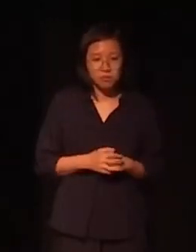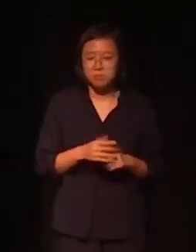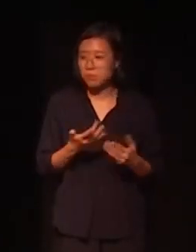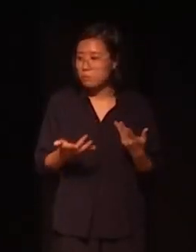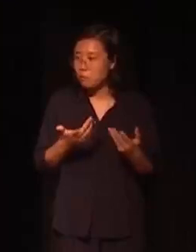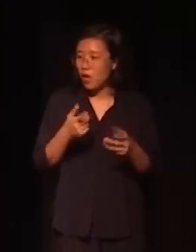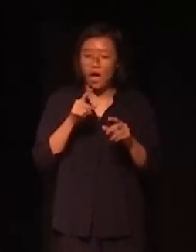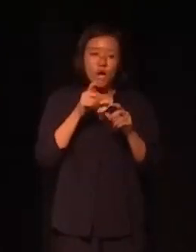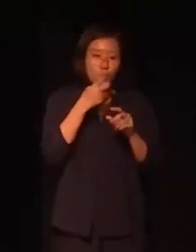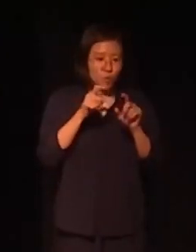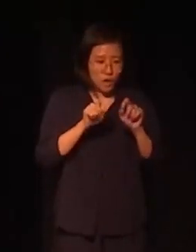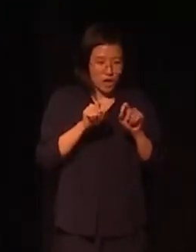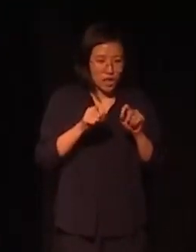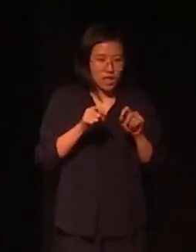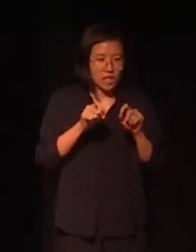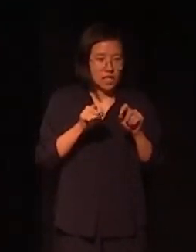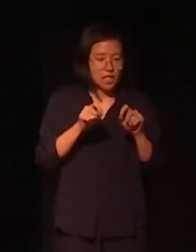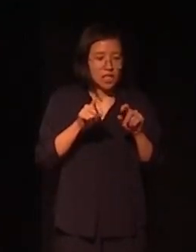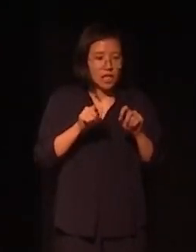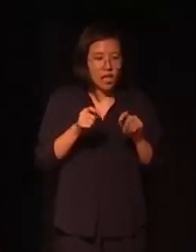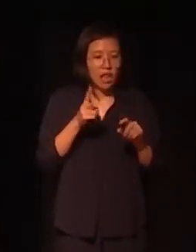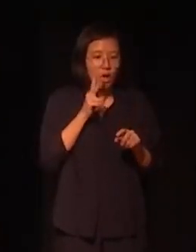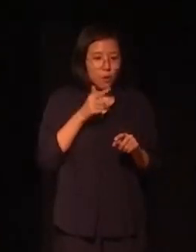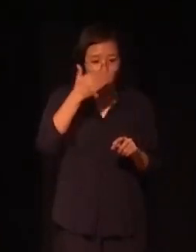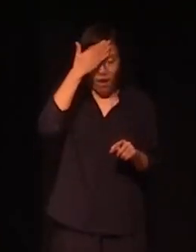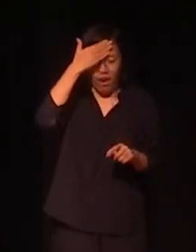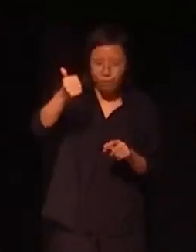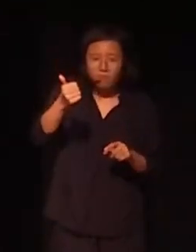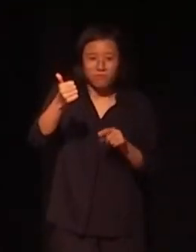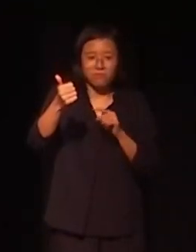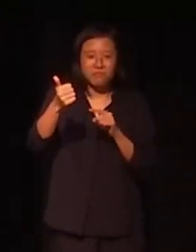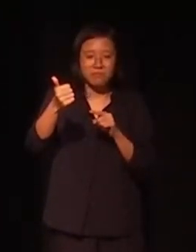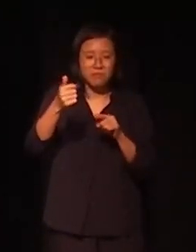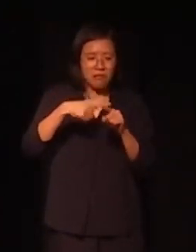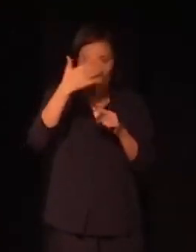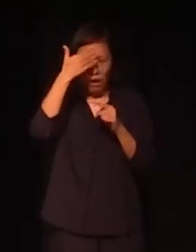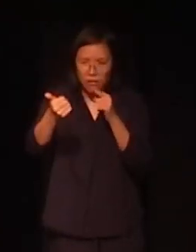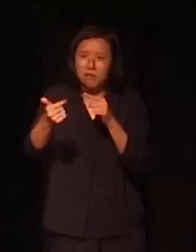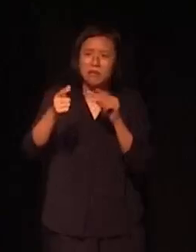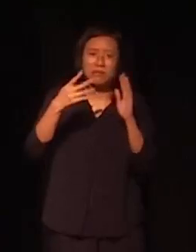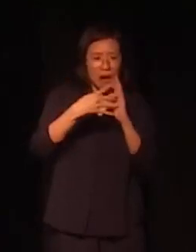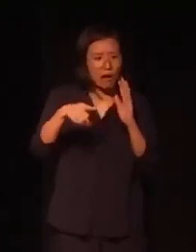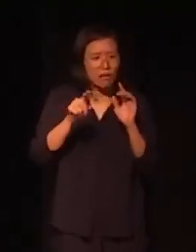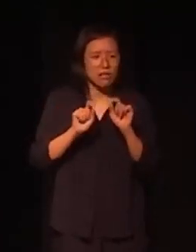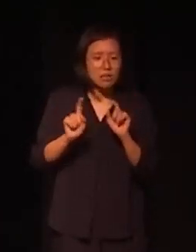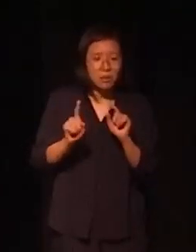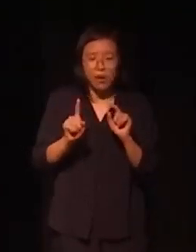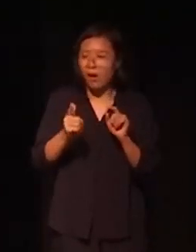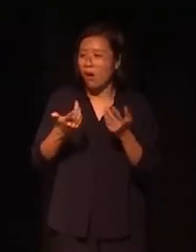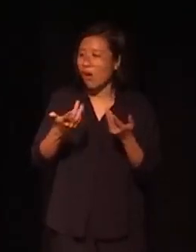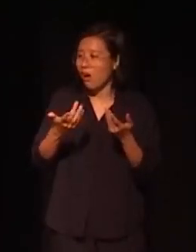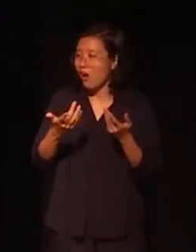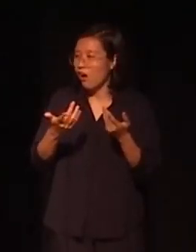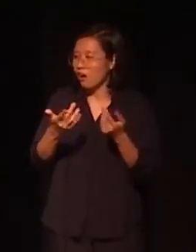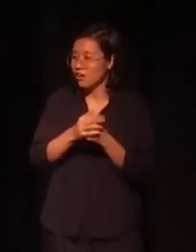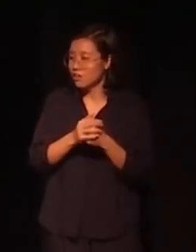鸿运当头酱子入. What do you mean by 鸿运当头酱子? We simply